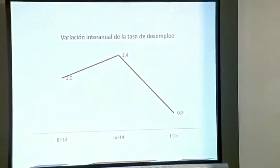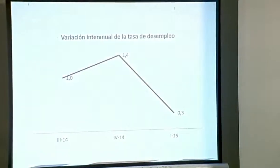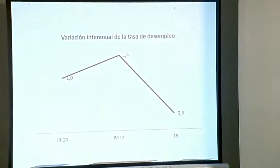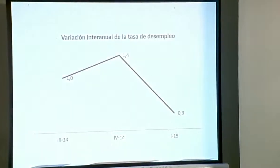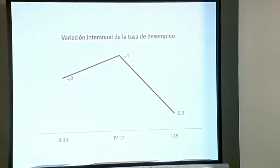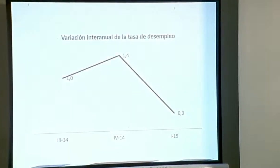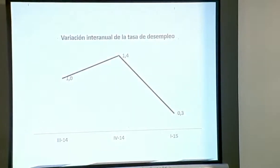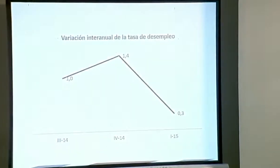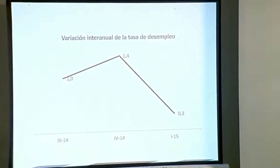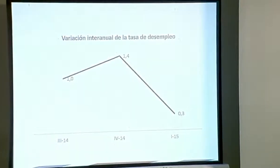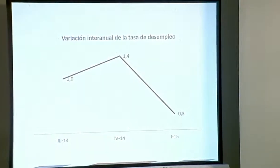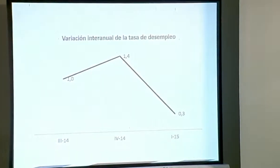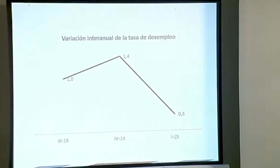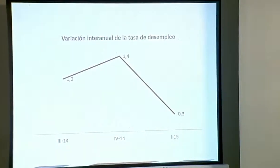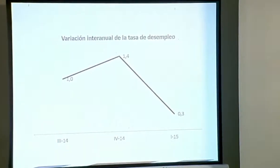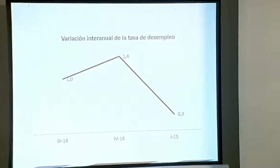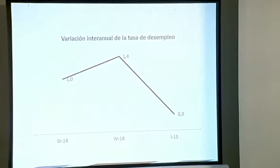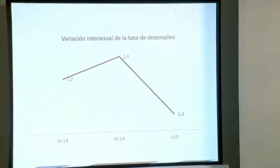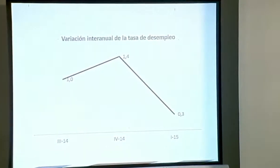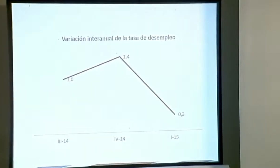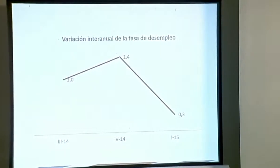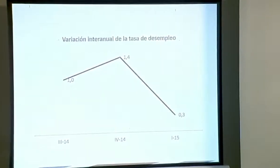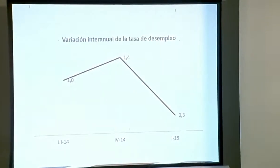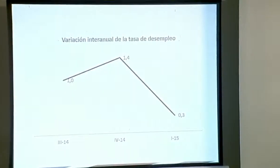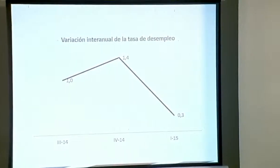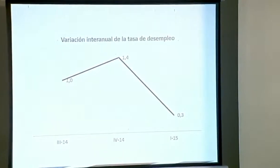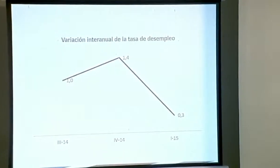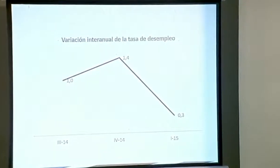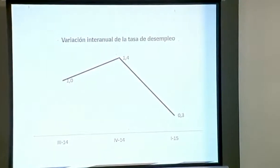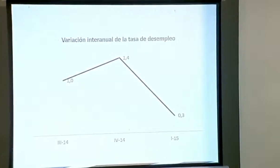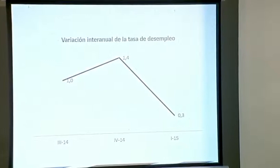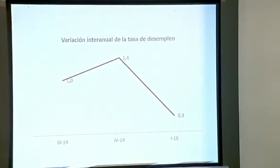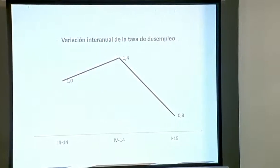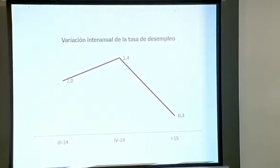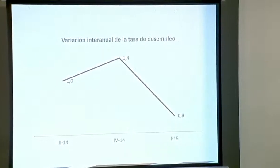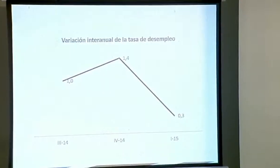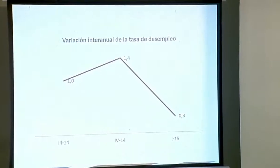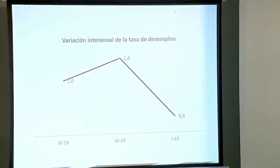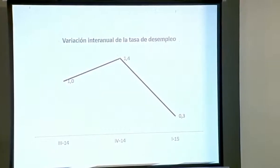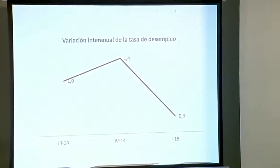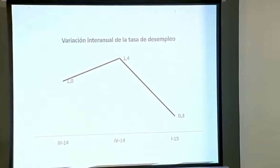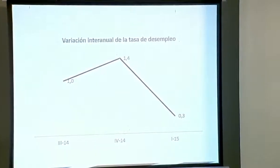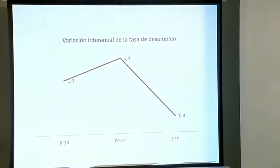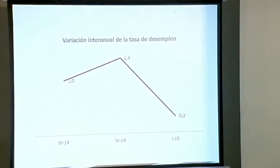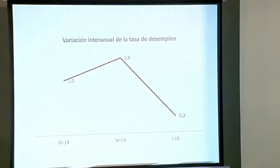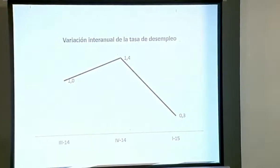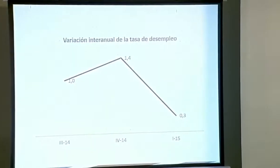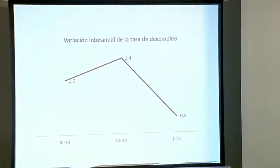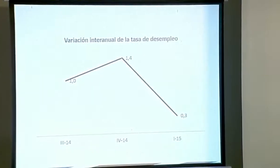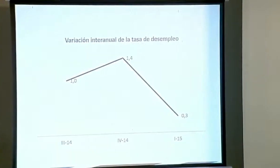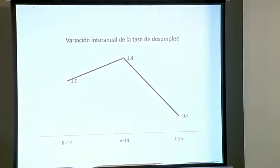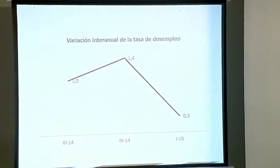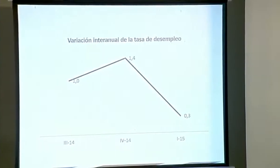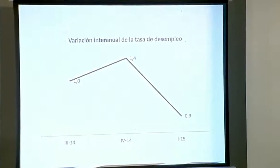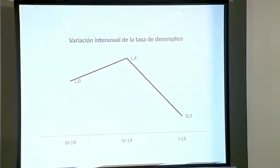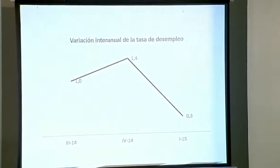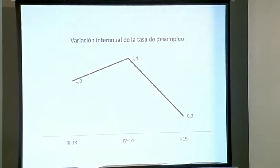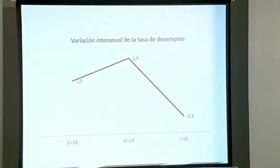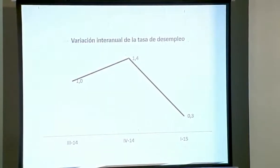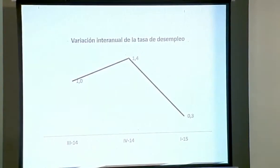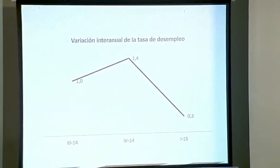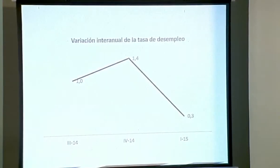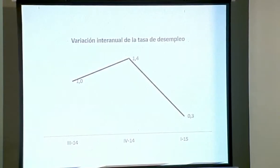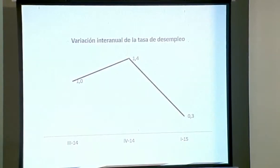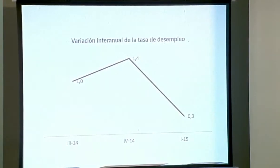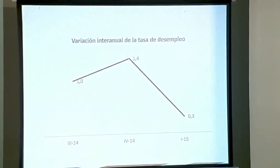0.3. Yo dije, eso para mí es un dato positivo, porque permítame ponerlo de esta manera: se está deteniendo la hemorragia, digámoslo así. Ante